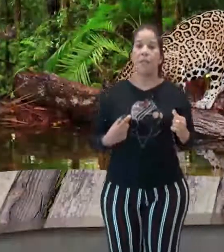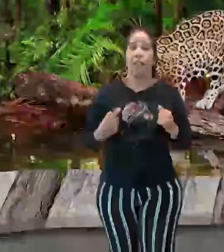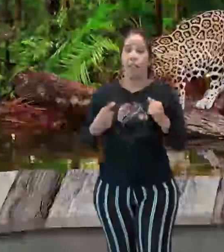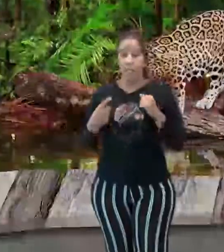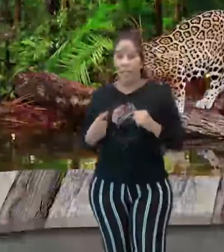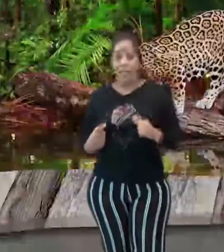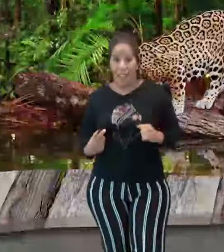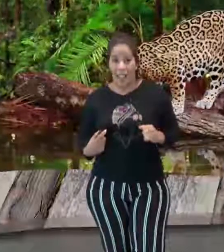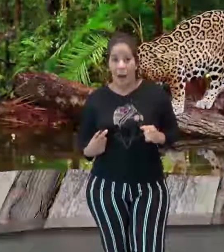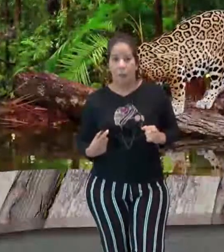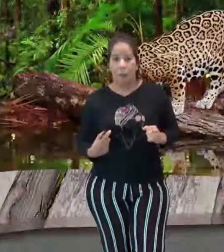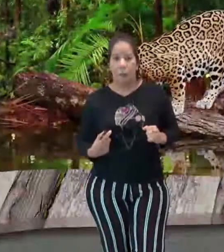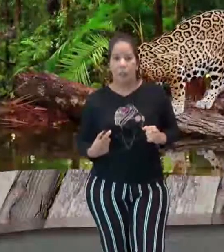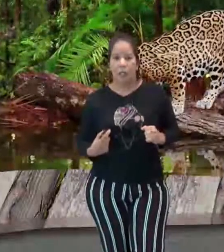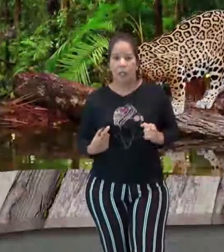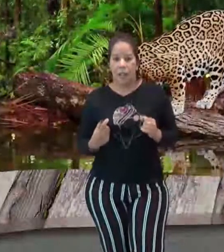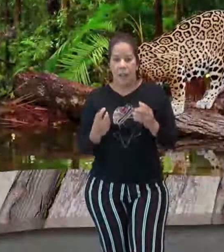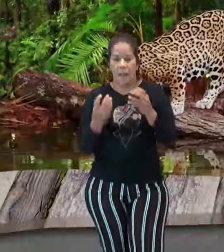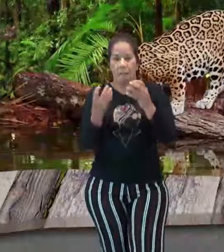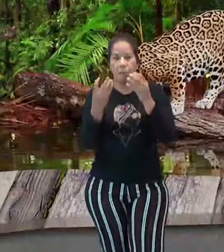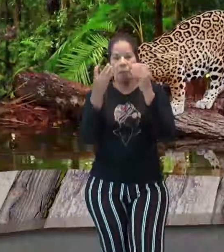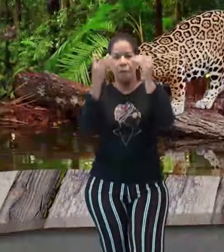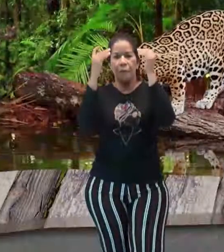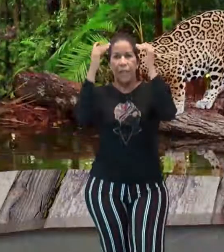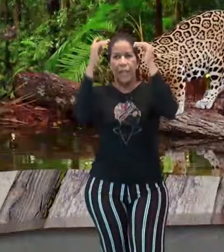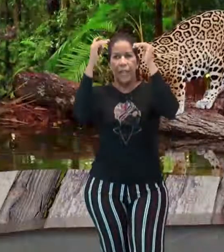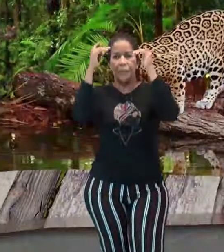falar, nesta aula, né,